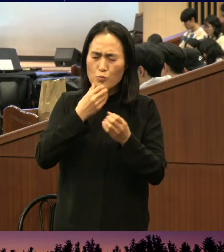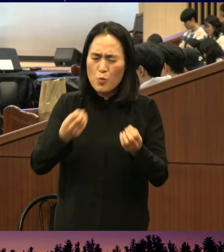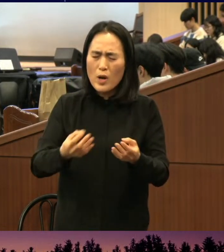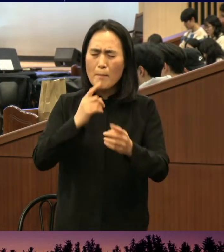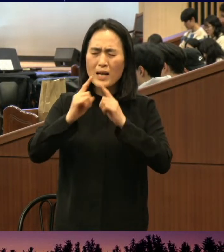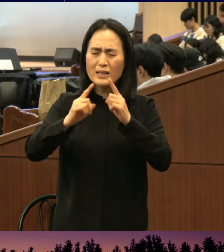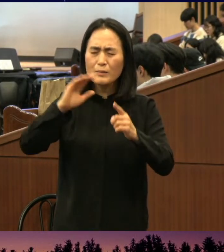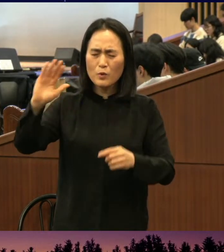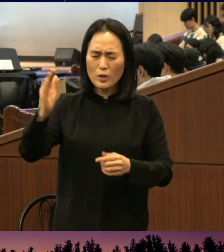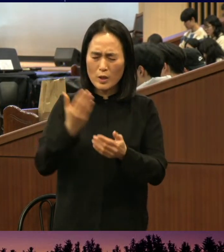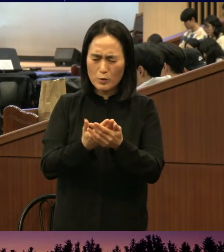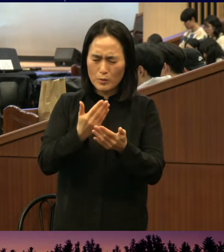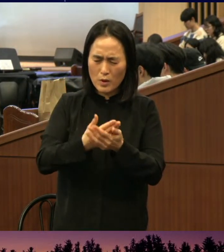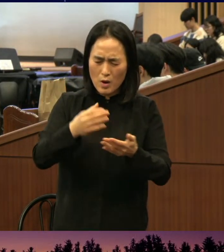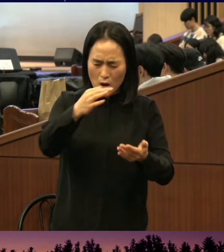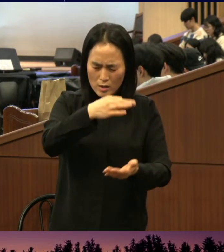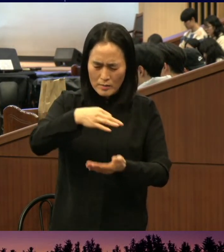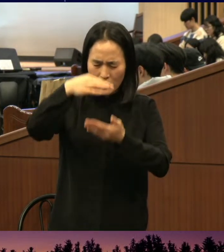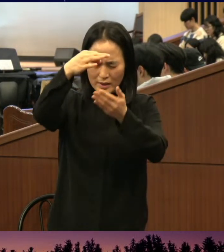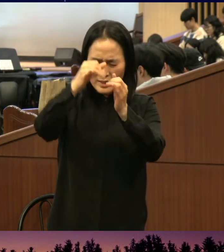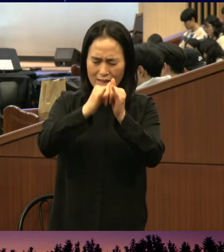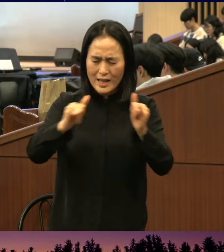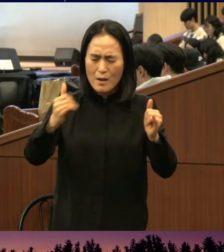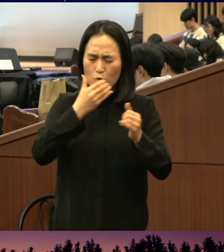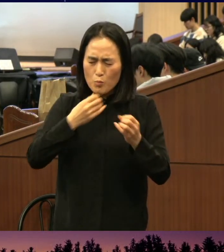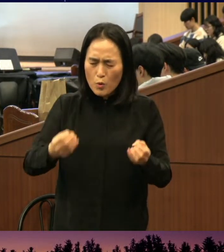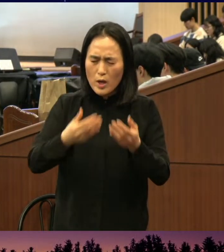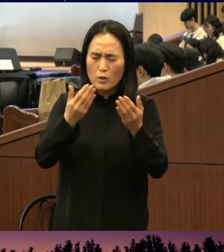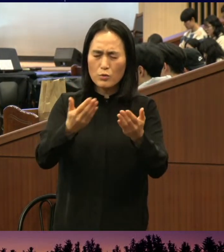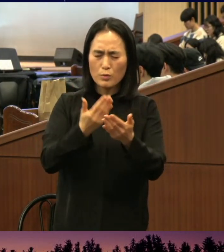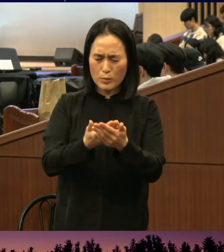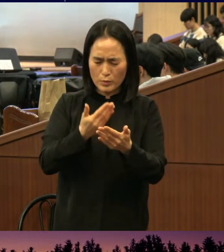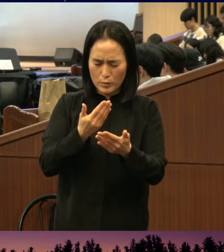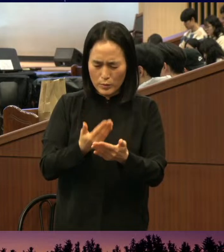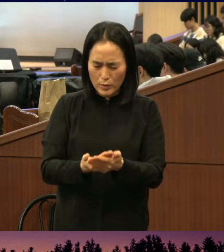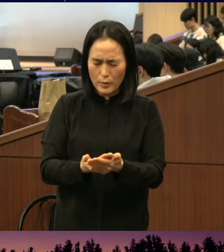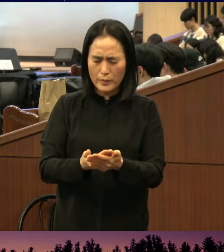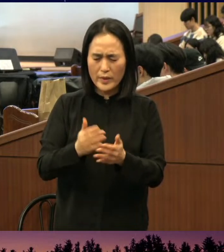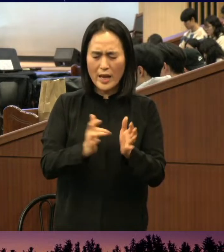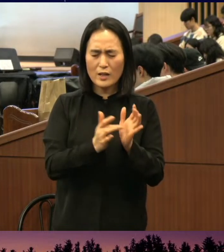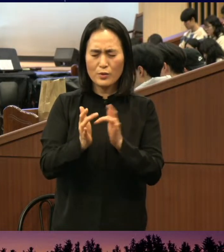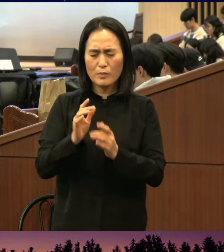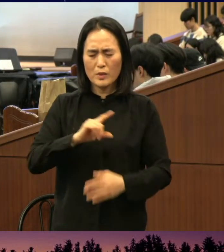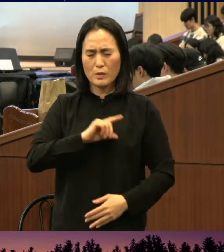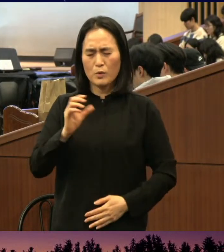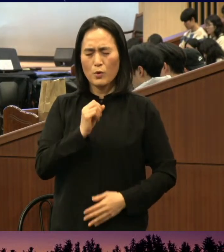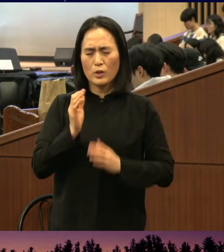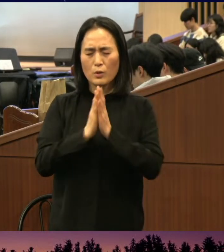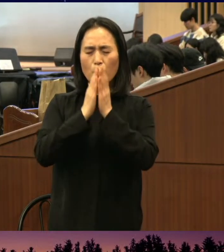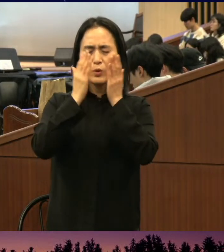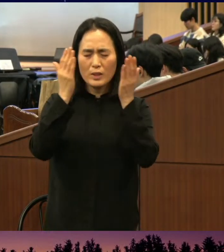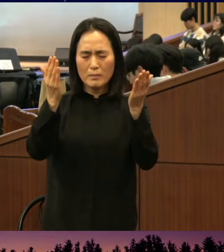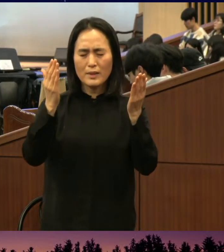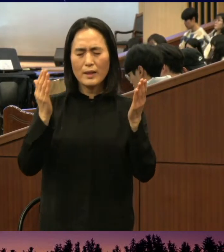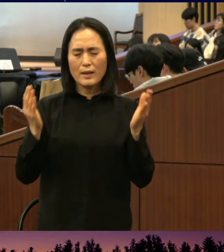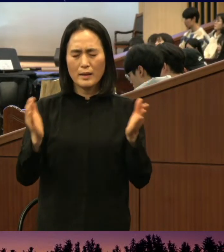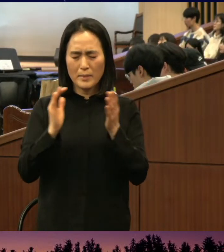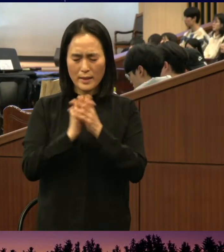주시옵소서. 헌금을 드린 손길들을 축복해 주시기 원하옵고 예수님의 이름으로 기도하옵나이다.